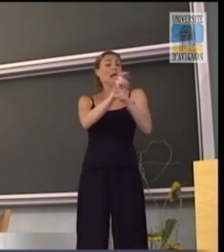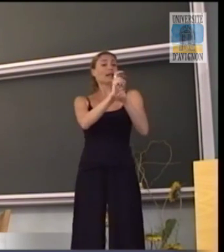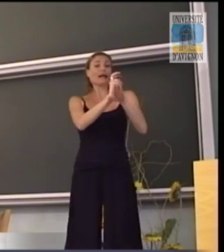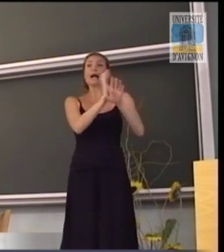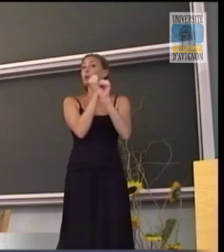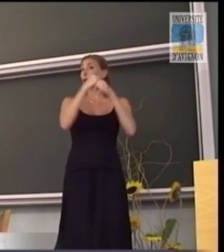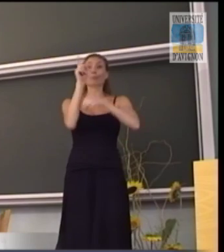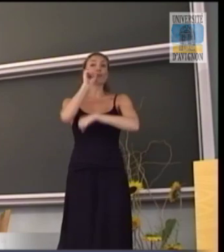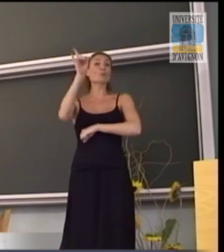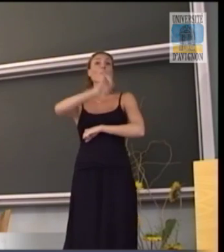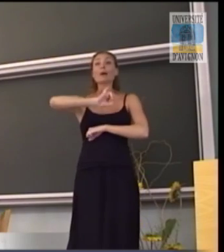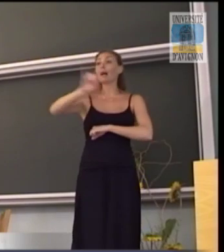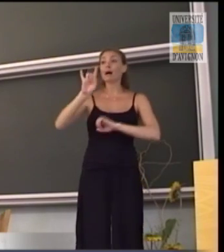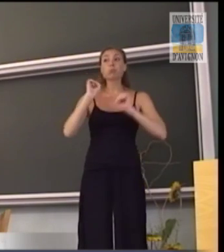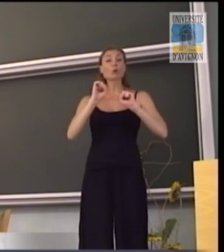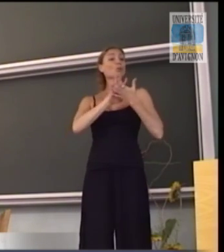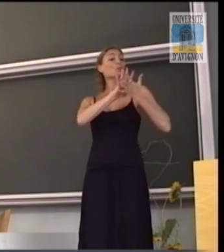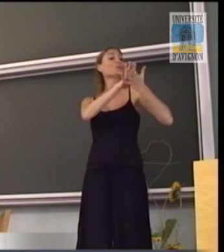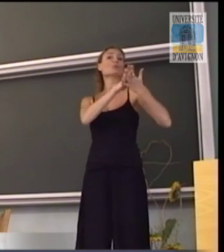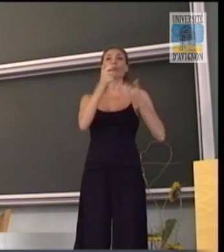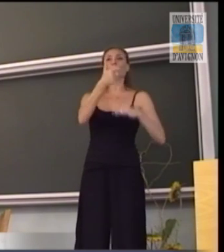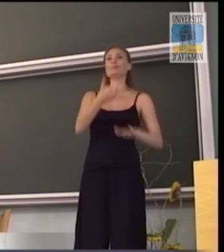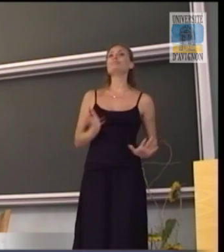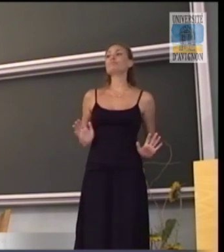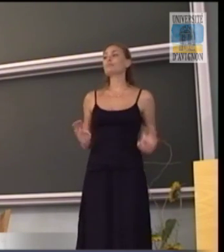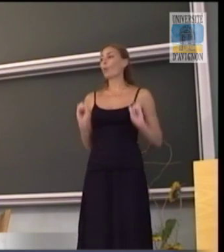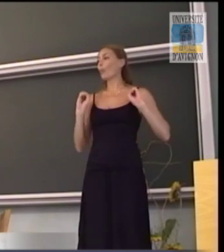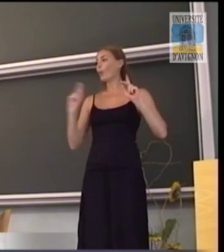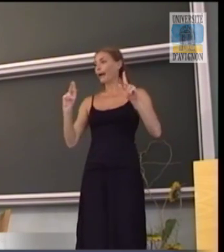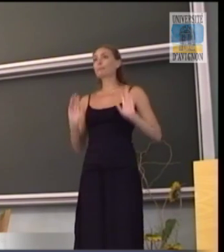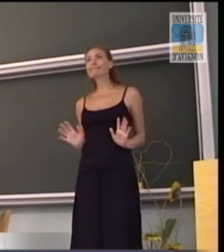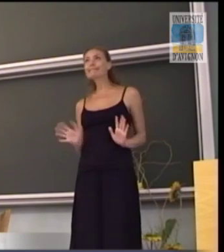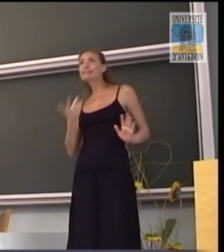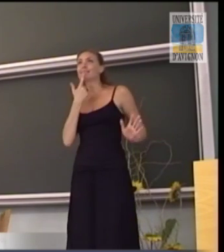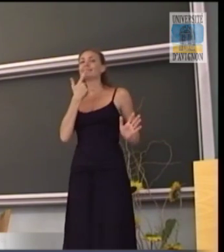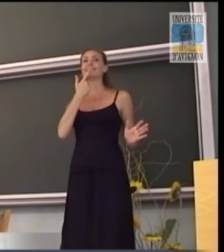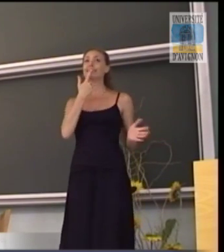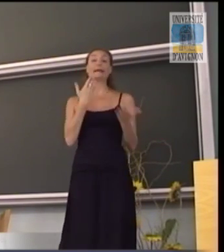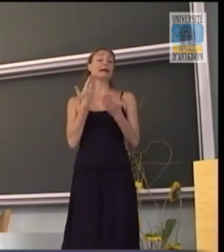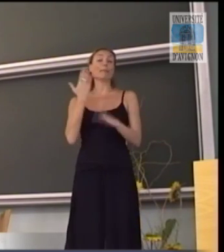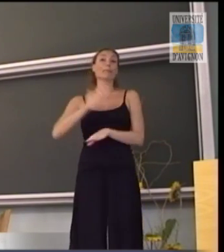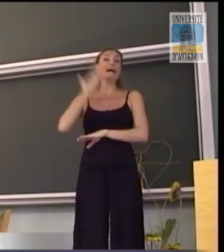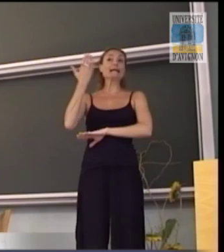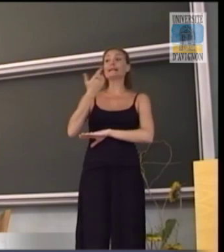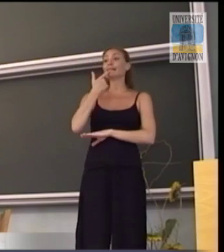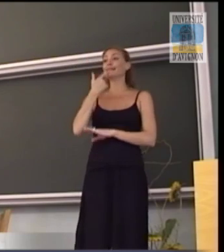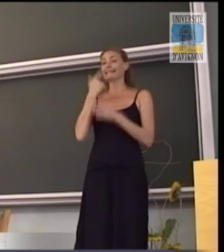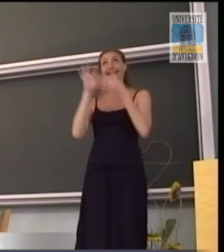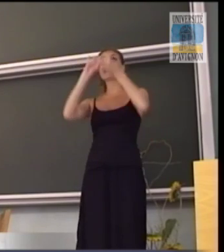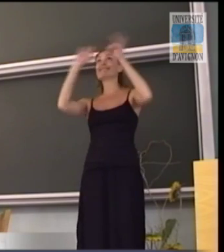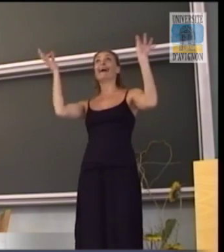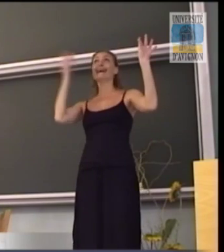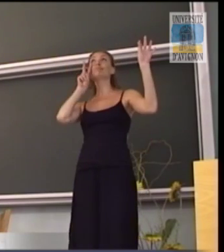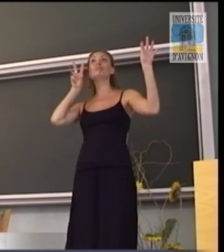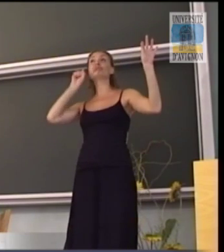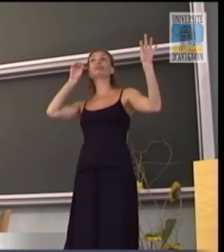original, pourquoi pas cultiver son jardin secret ? Et je me suis dit, bon, les problèmes commencent, ça t'apprendra à ne pas relire et à toujours aller